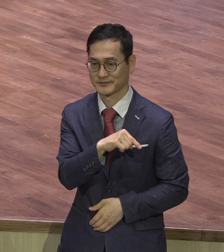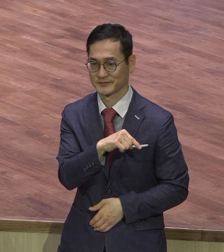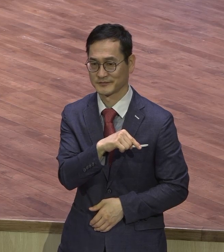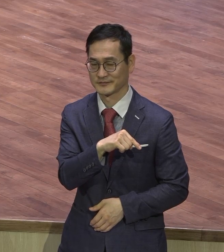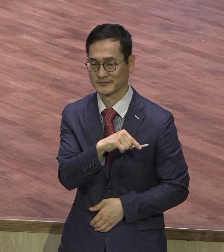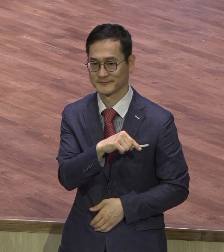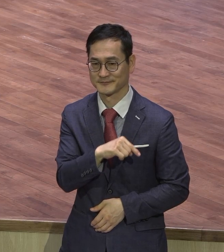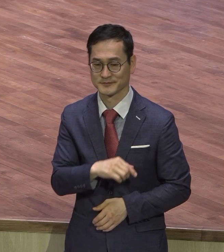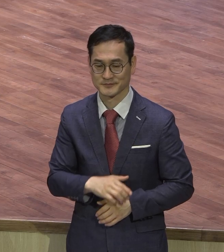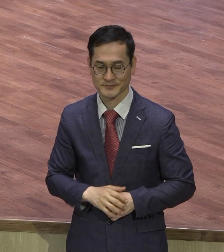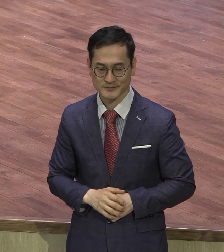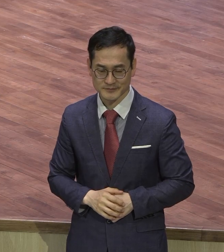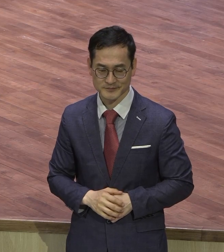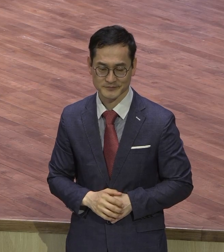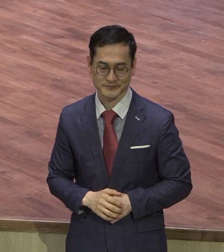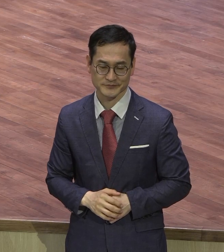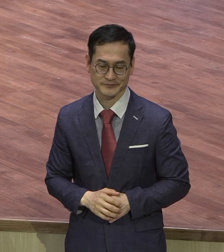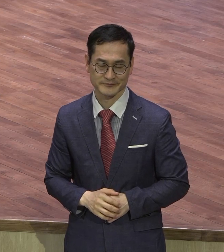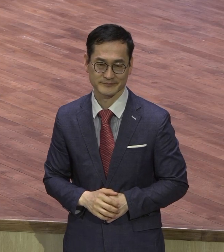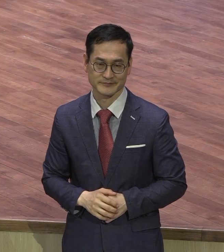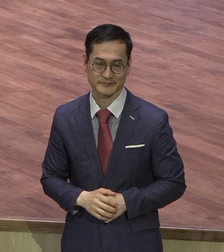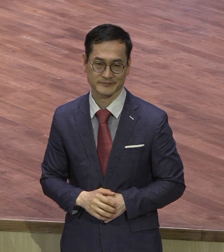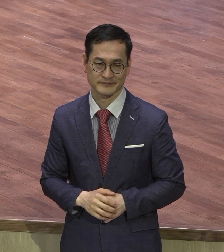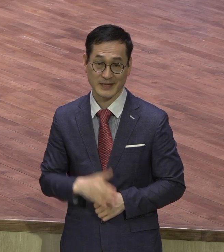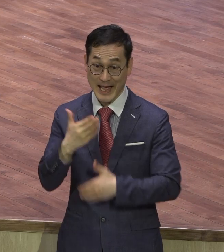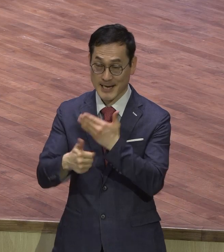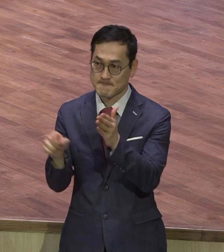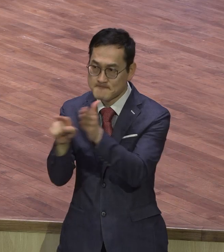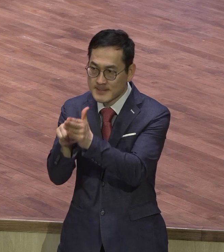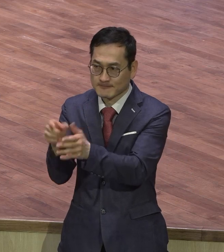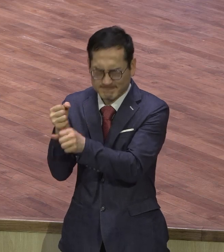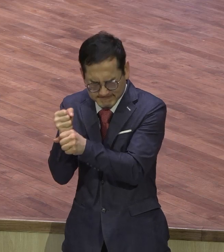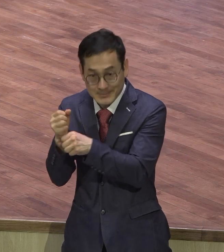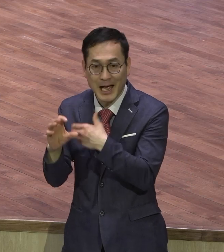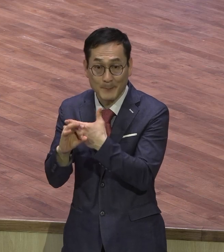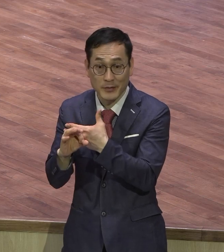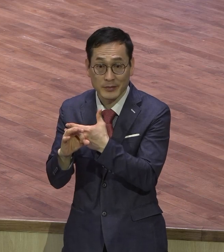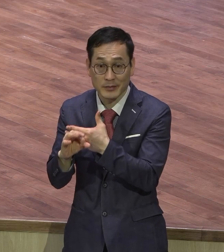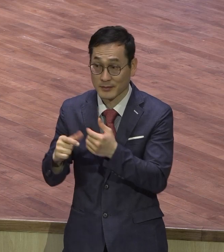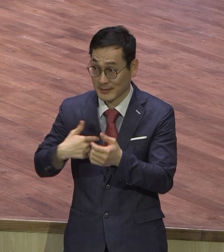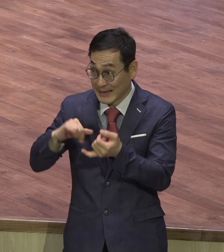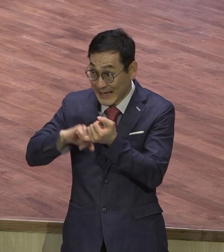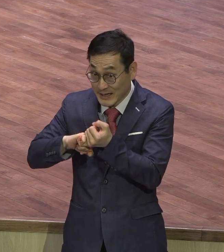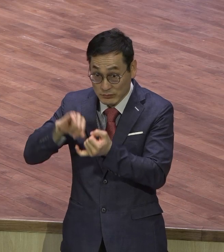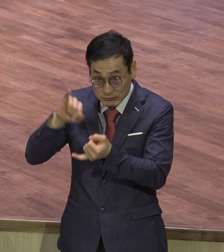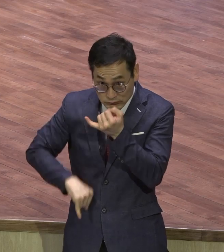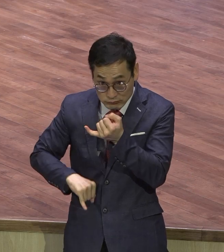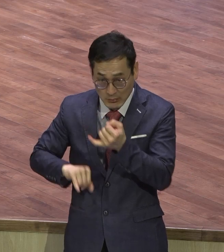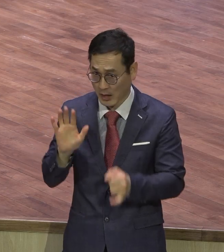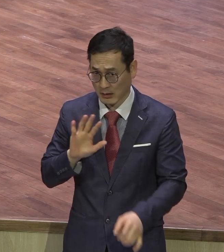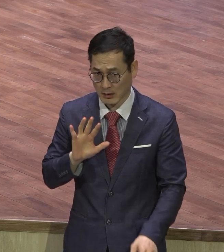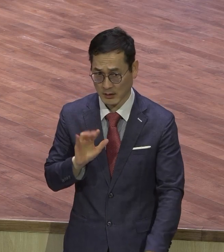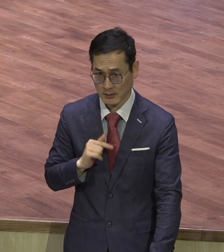극단적으로 말하면 하나님 안 믿는 사람이에요. 하나님 믿는 사람은 하나님 앞에서요 절대 그럴 수가 없어요.